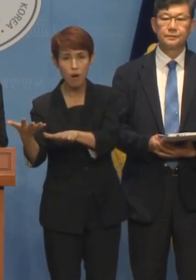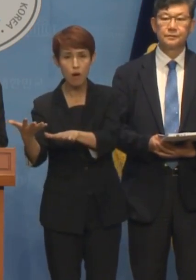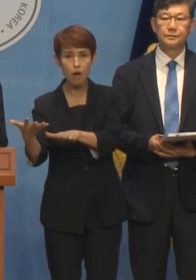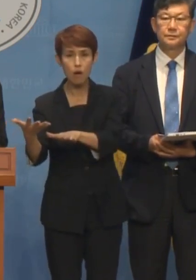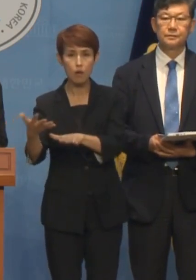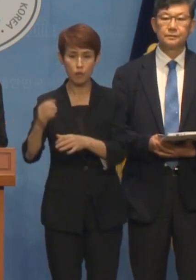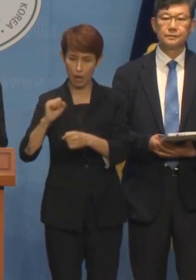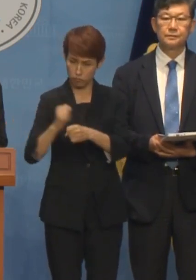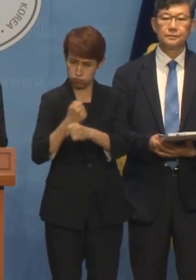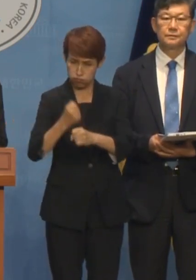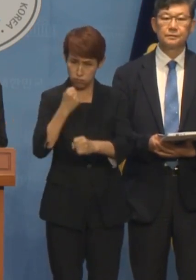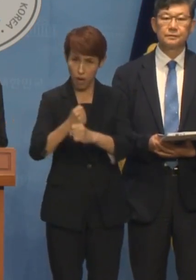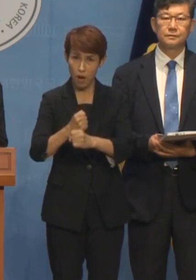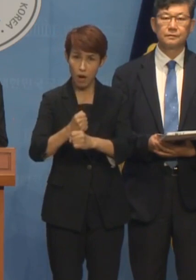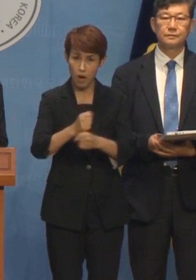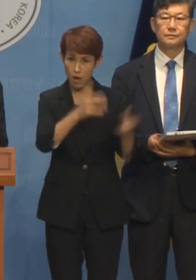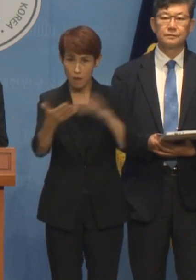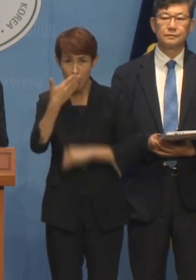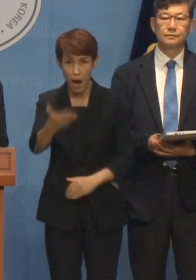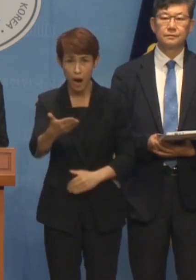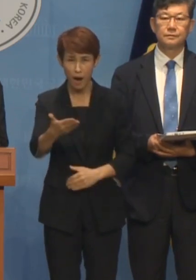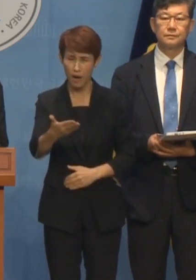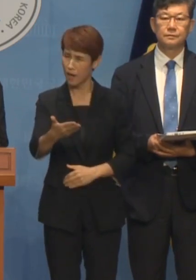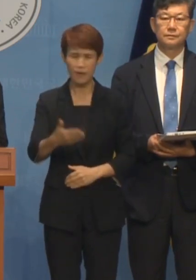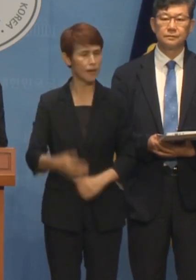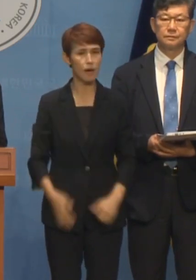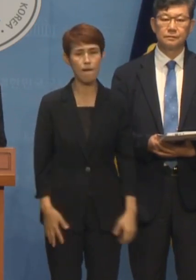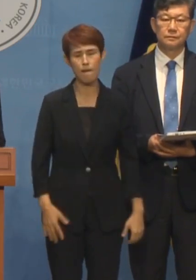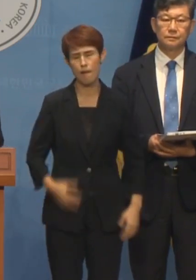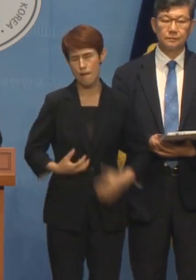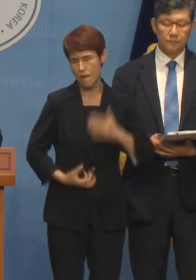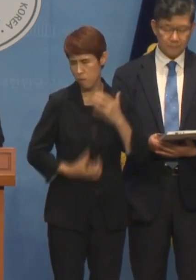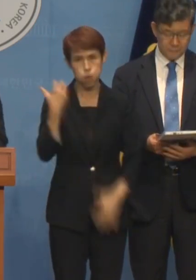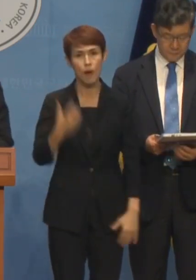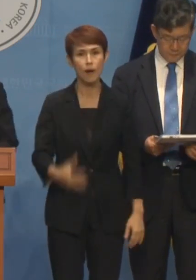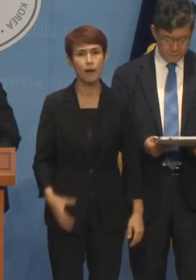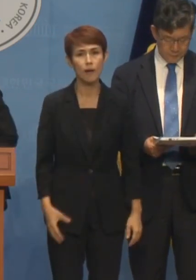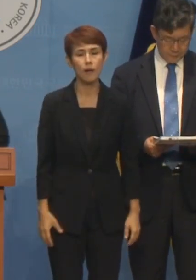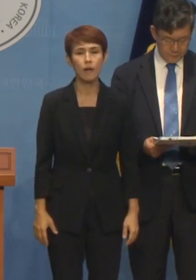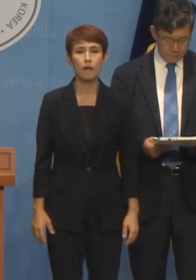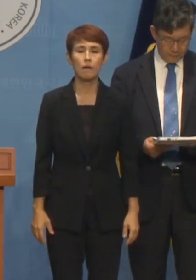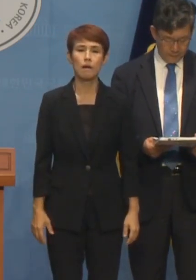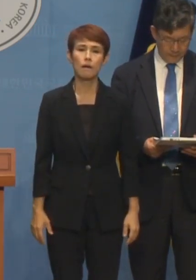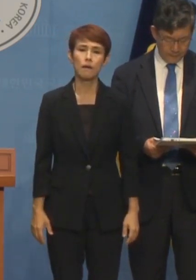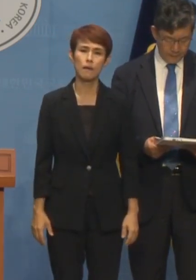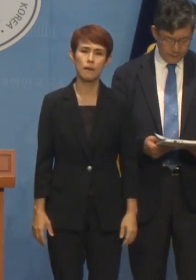유도되고 조작되었단 말입니까? 속에서 천불이 납니다.